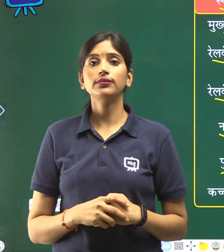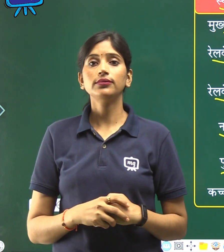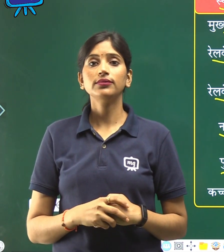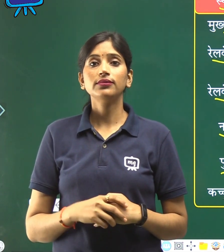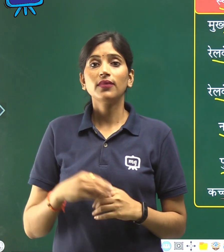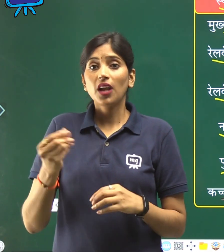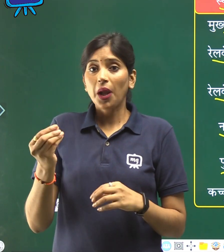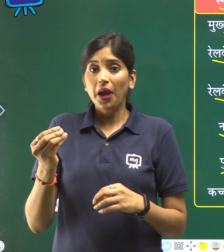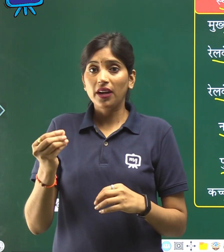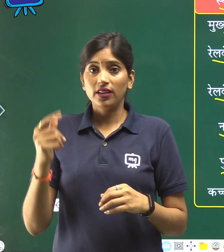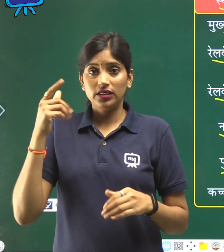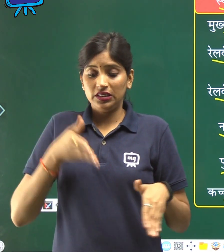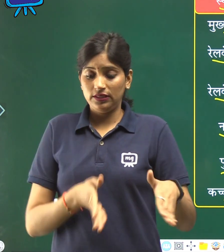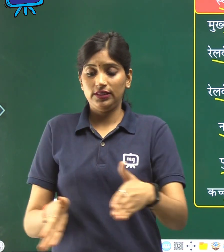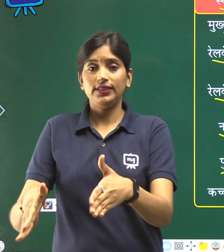कच्ची सड़क का